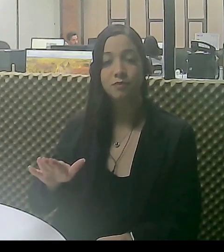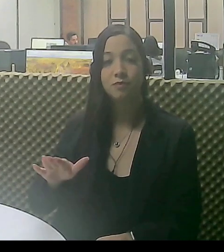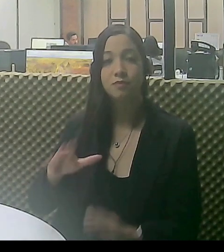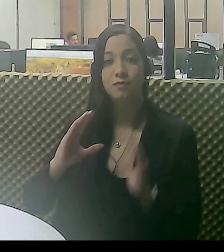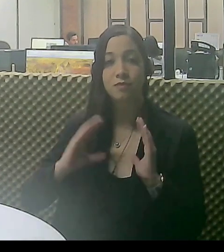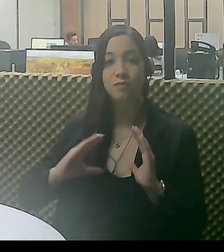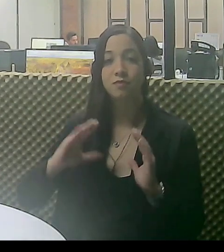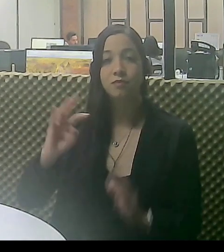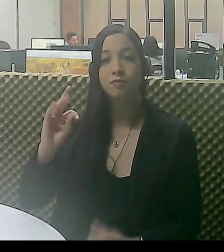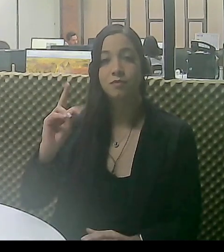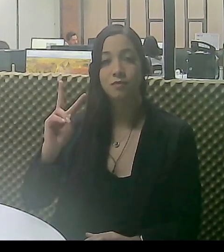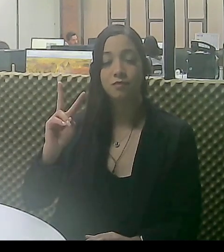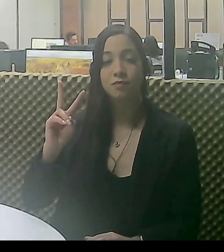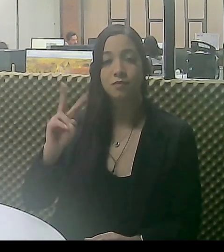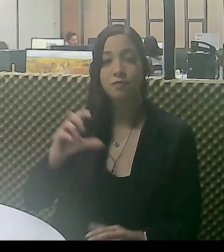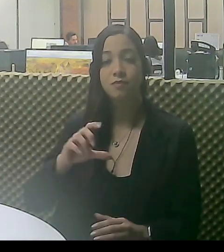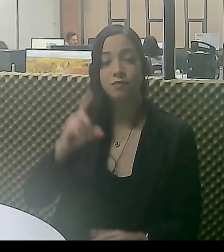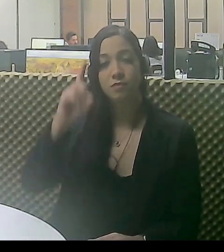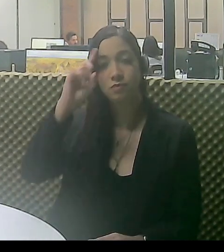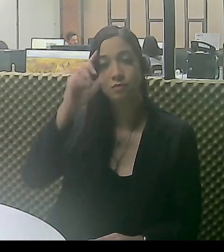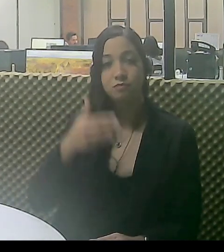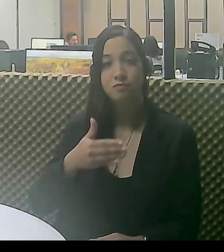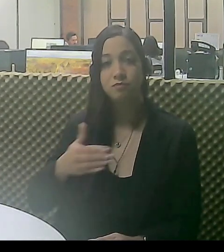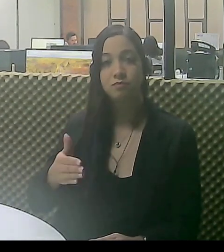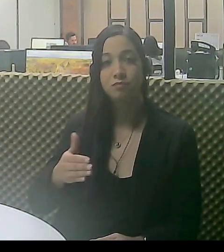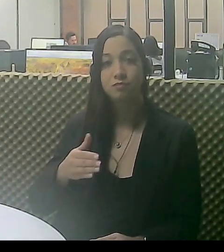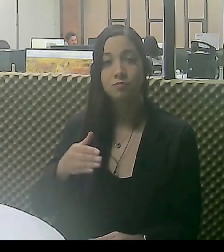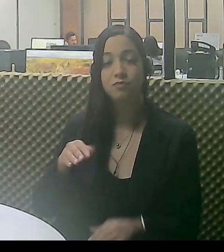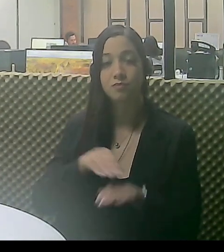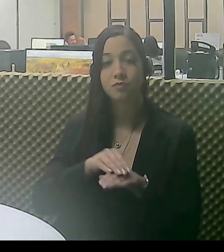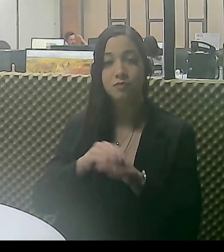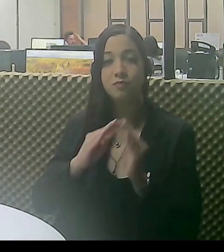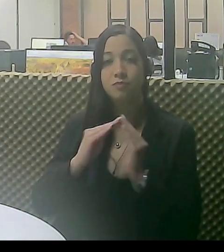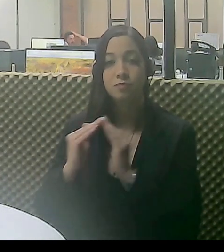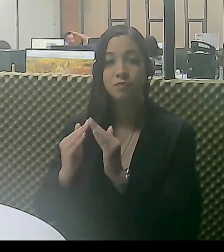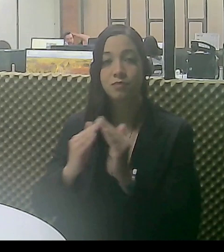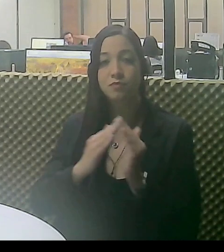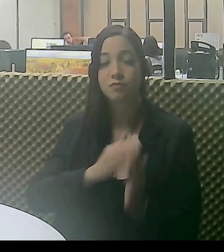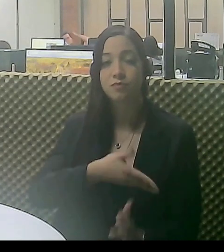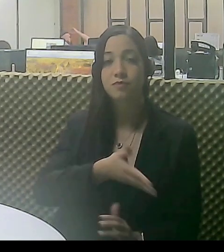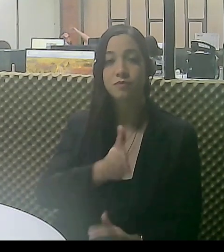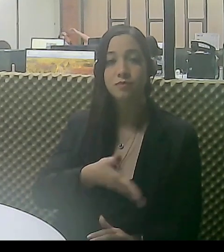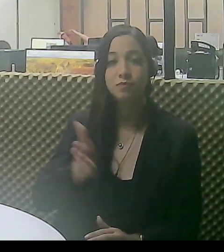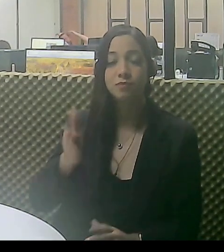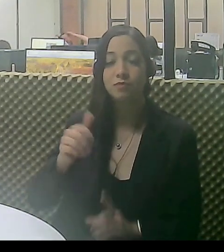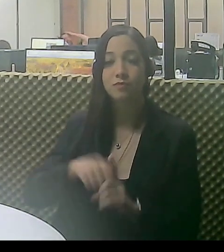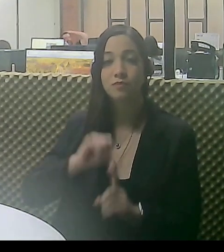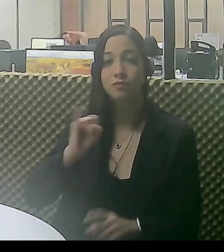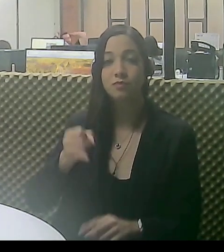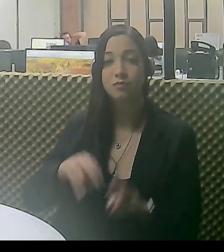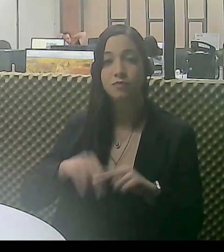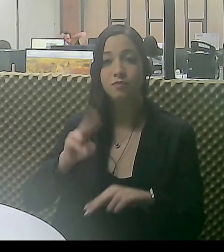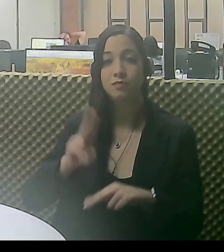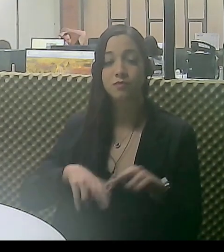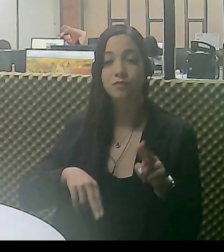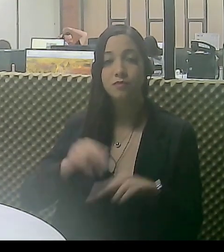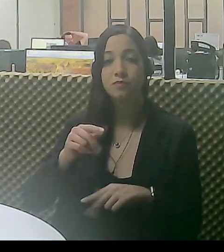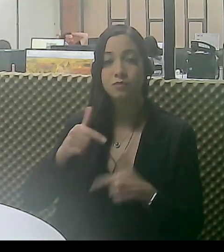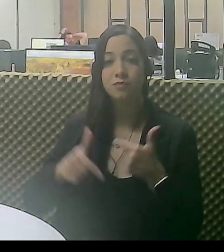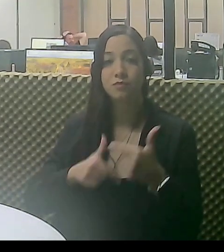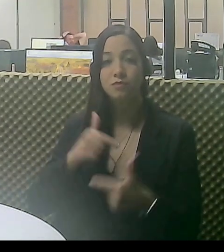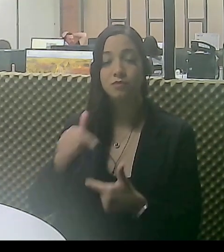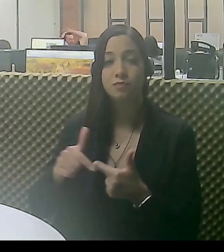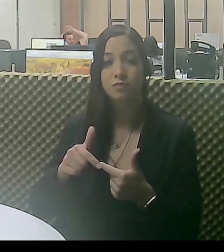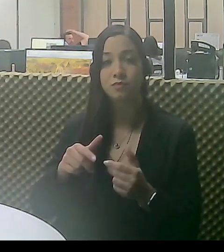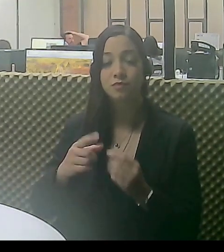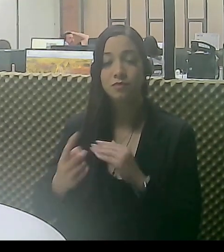Praça Tubal Vilela. Nos demais dias da semana, segue para os bairros. Durante o mês de junho, o Procon móvel leva seus serviços